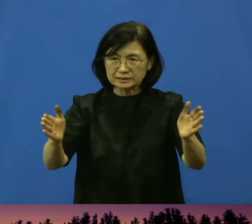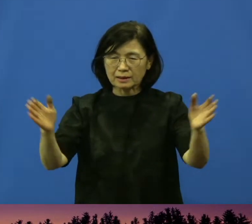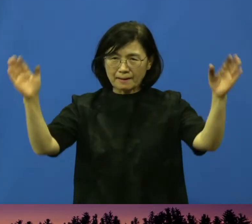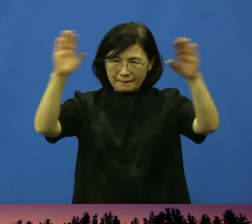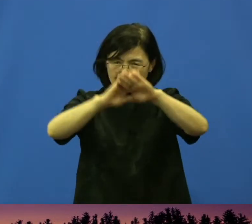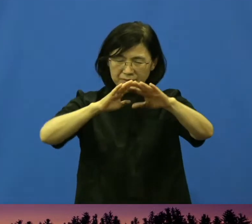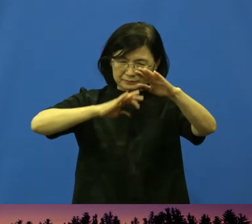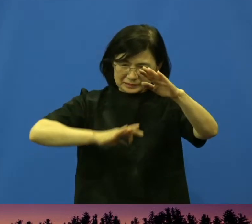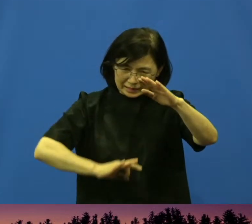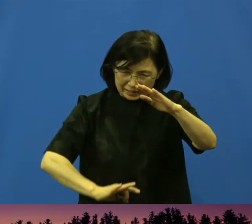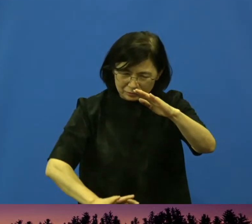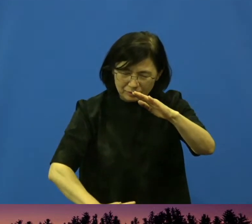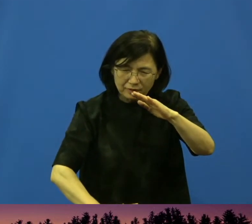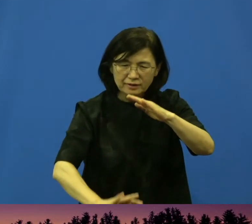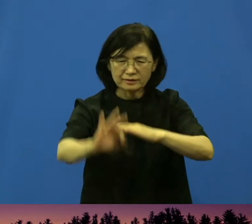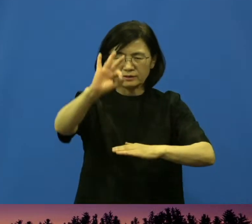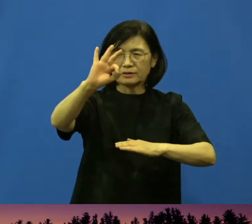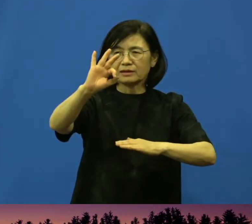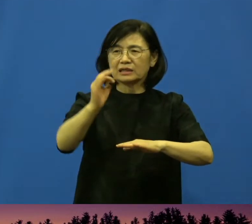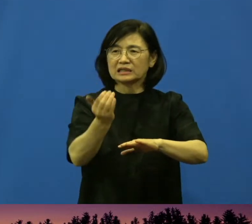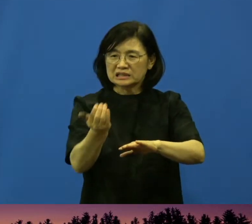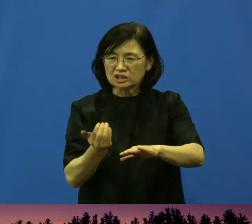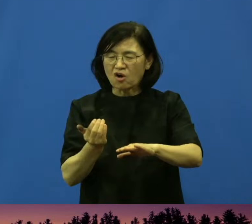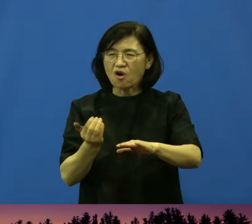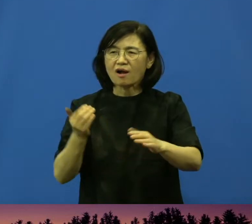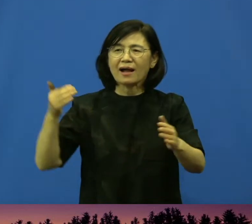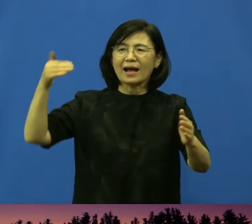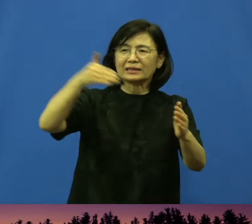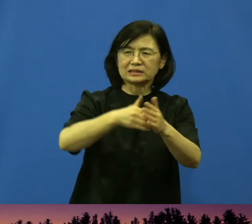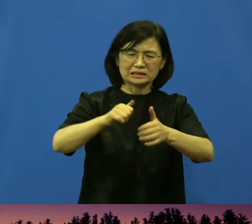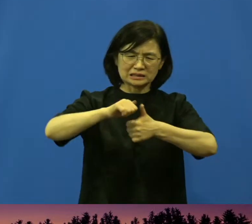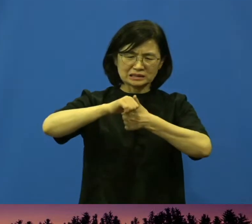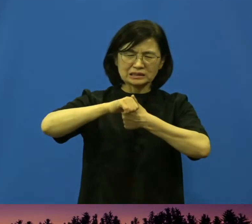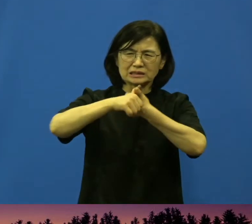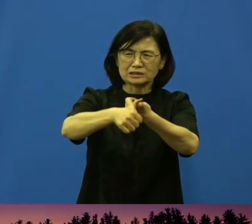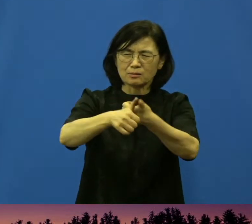새워서 아침에 동이 터오기 직전까지 씨름을 한 거예요.